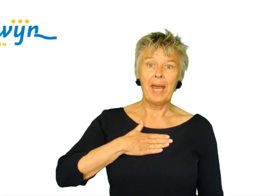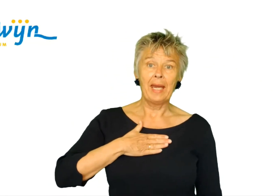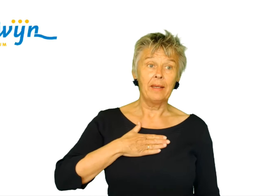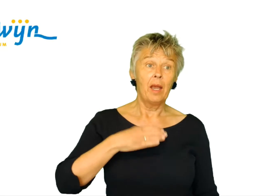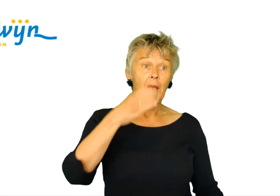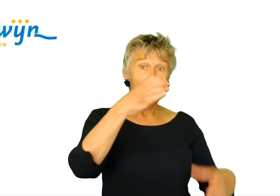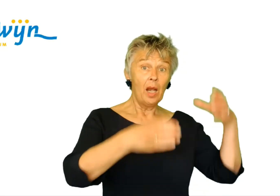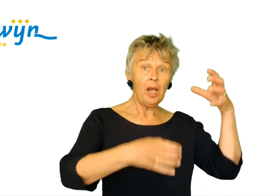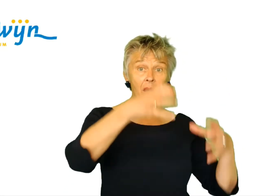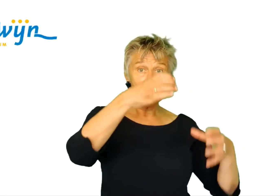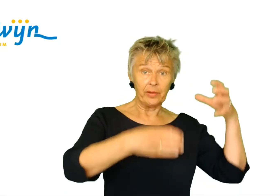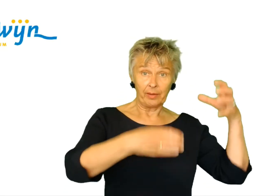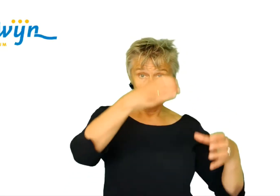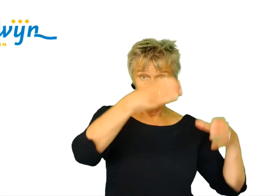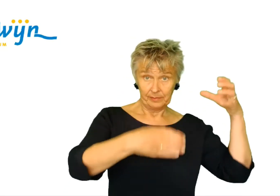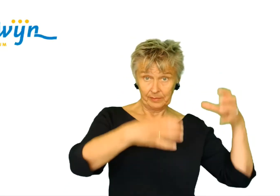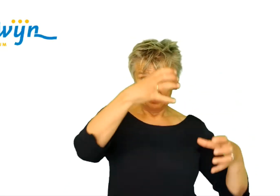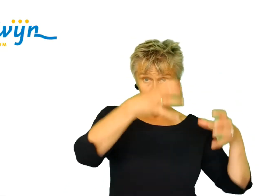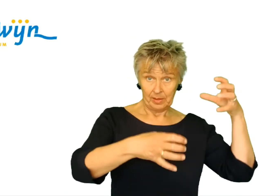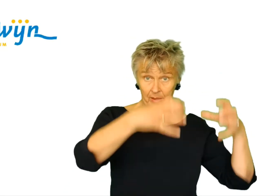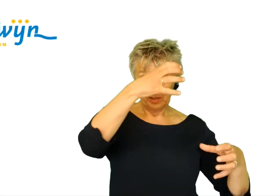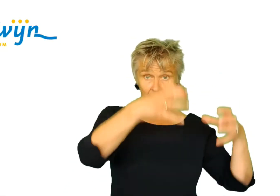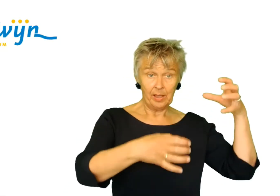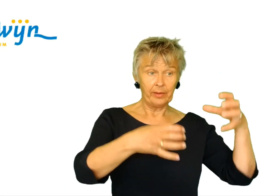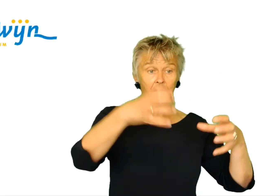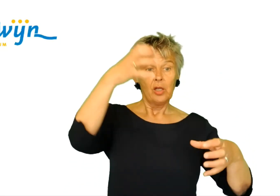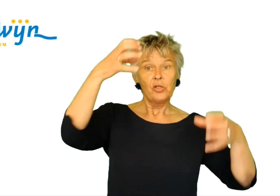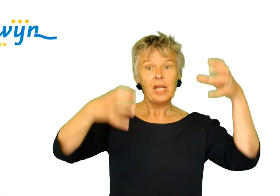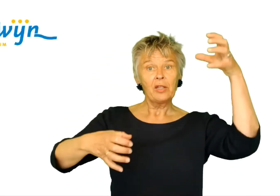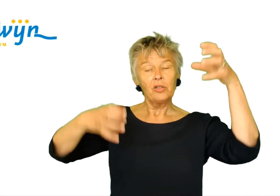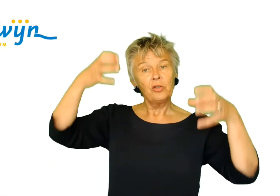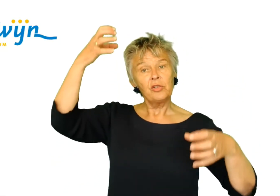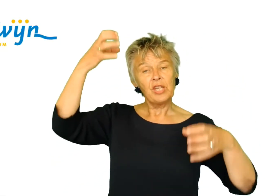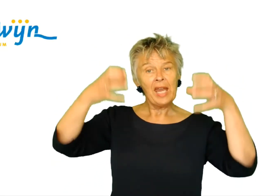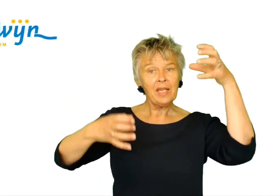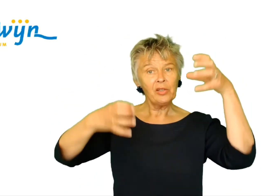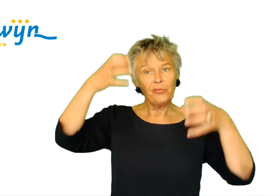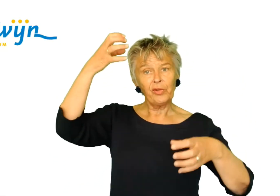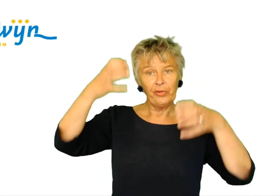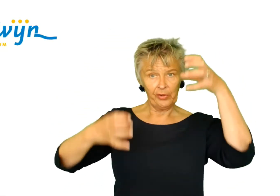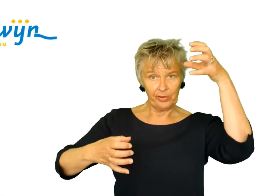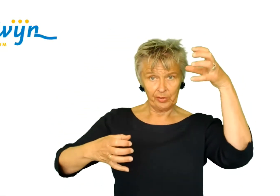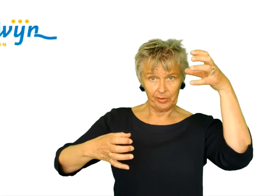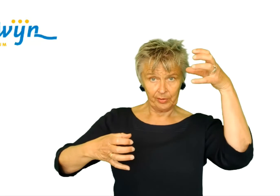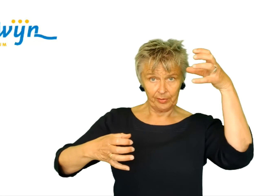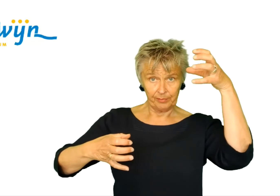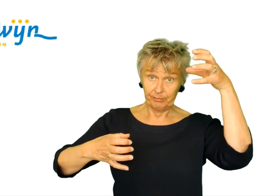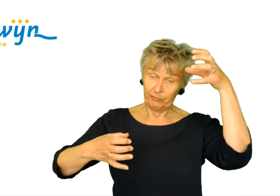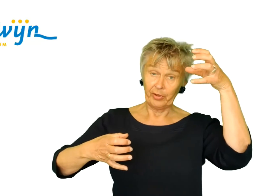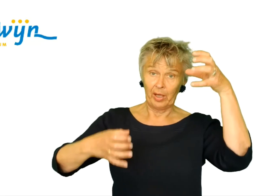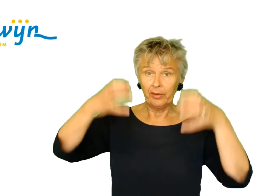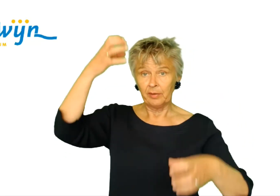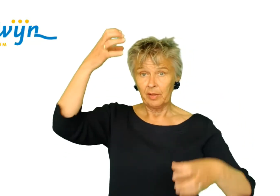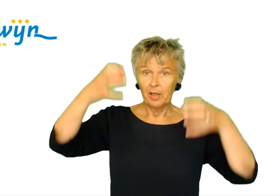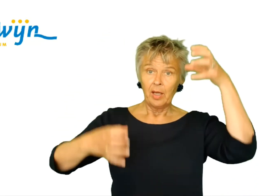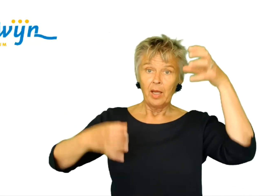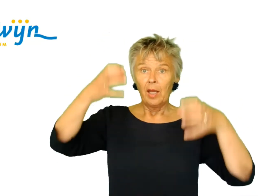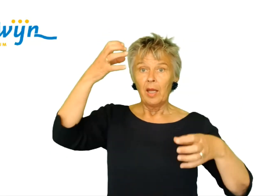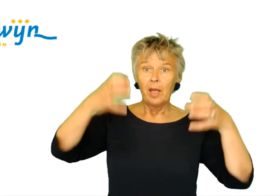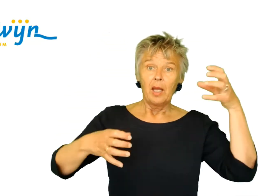mijn ladder. Ladder. Dus eigenlijk de zijkanten van de ladder.